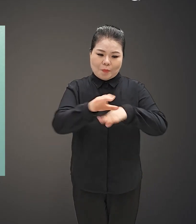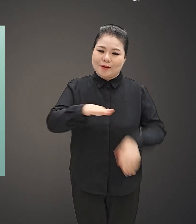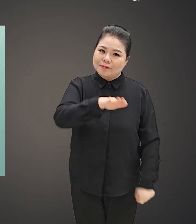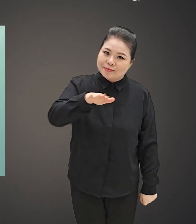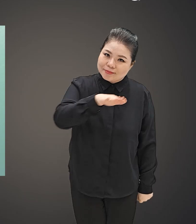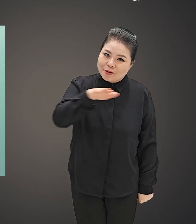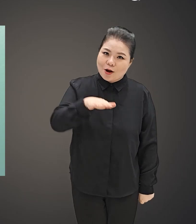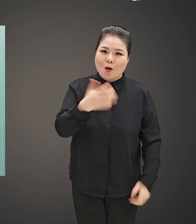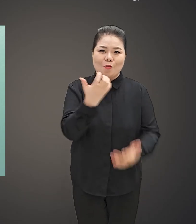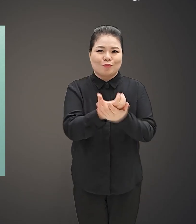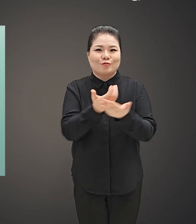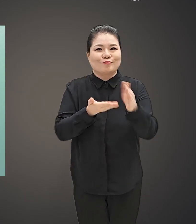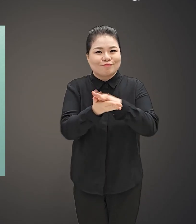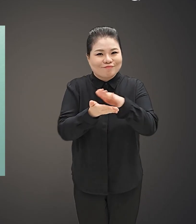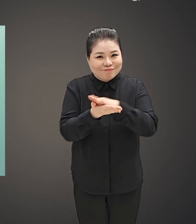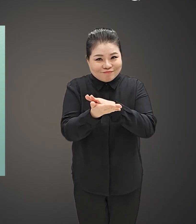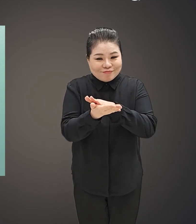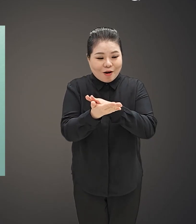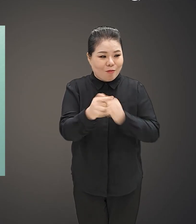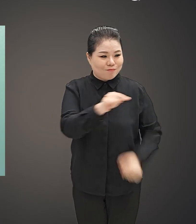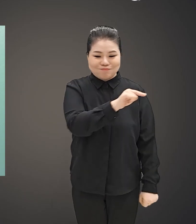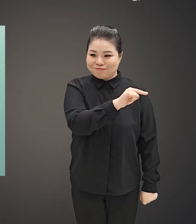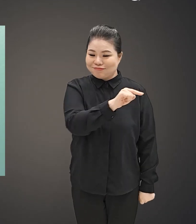컴퓨터를 닫고 문서를 인쇄하지만